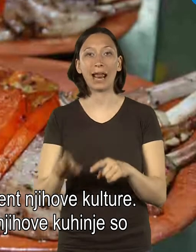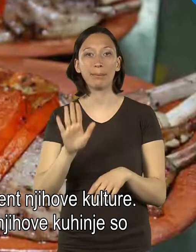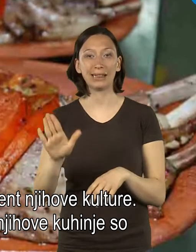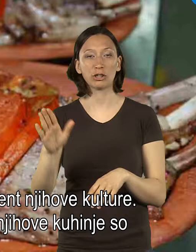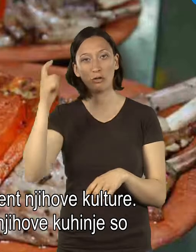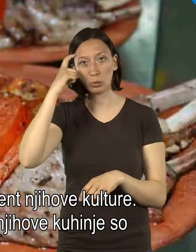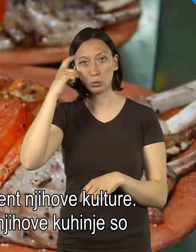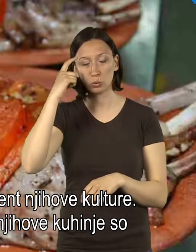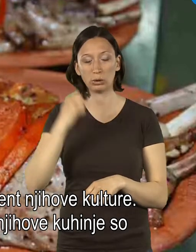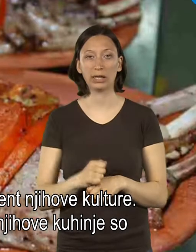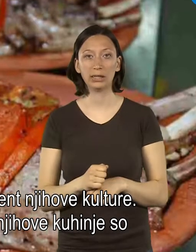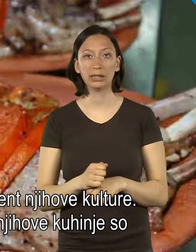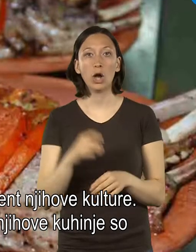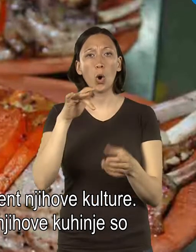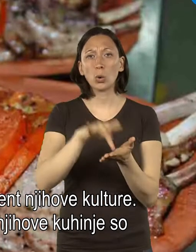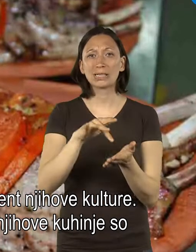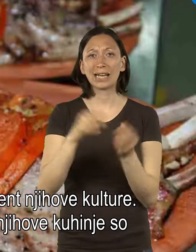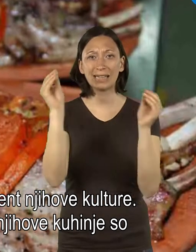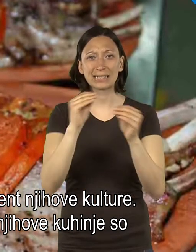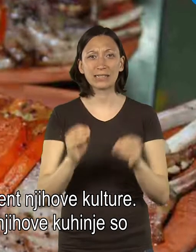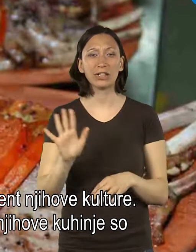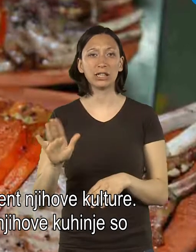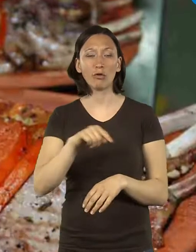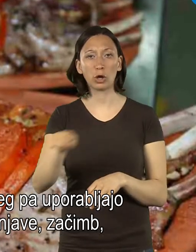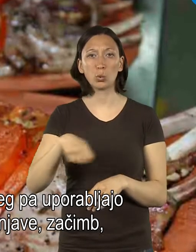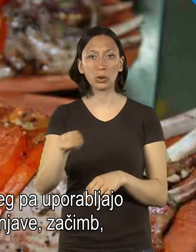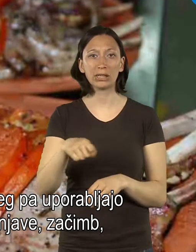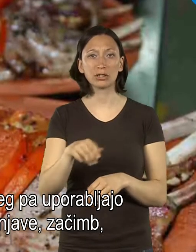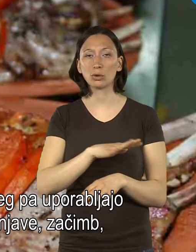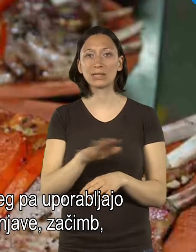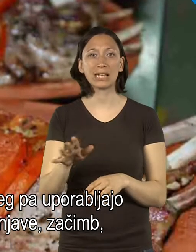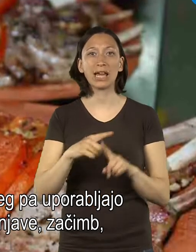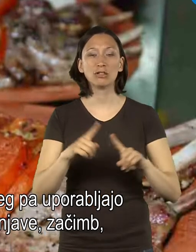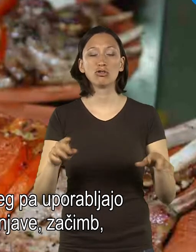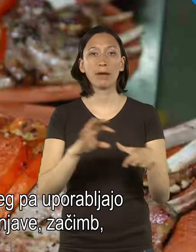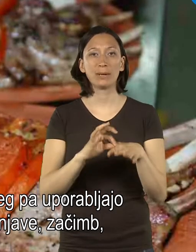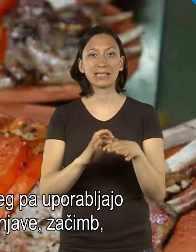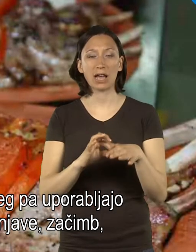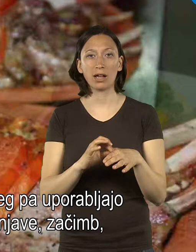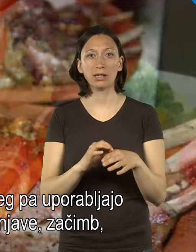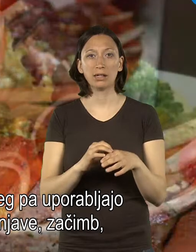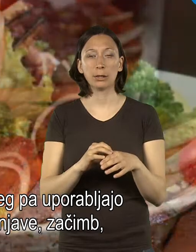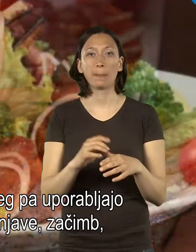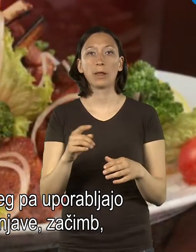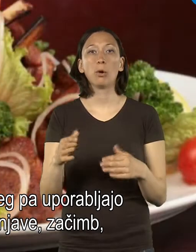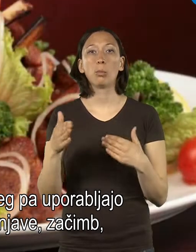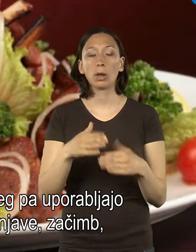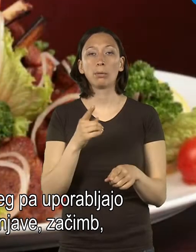kulture. Osrednje sestavine njihove kuhinje pa so vse vrste mesa, poleg pa uporabljajo veliko sveže